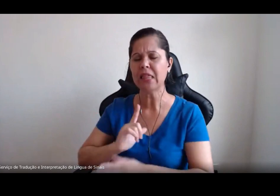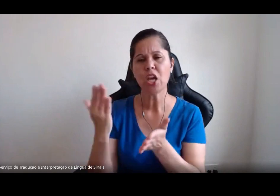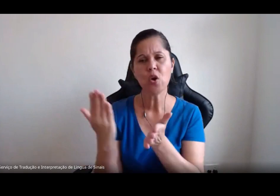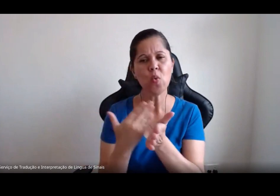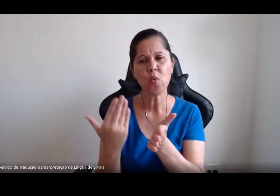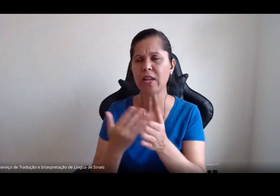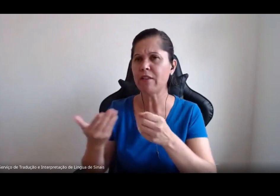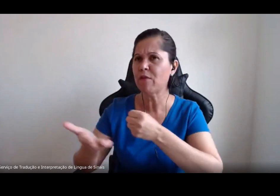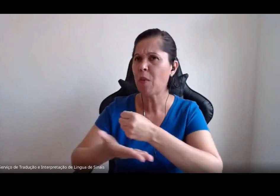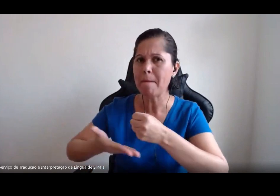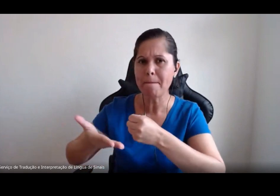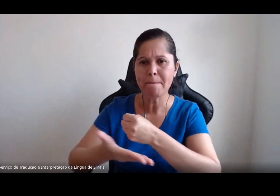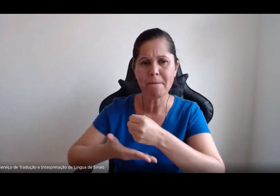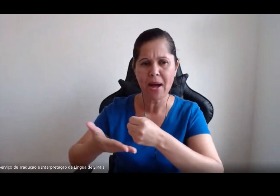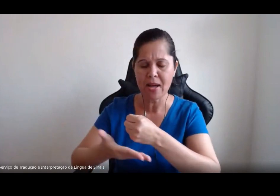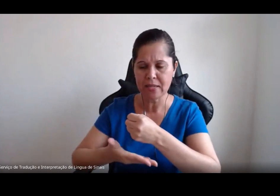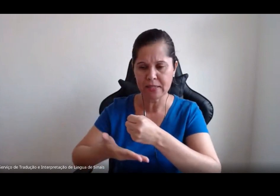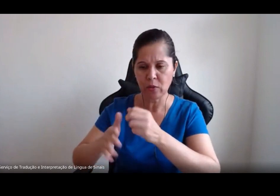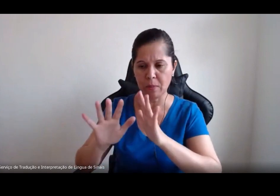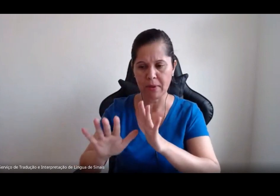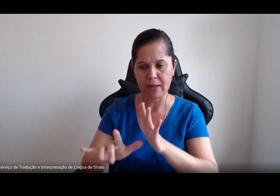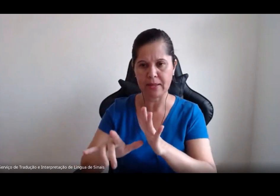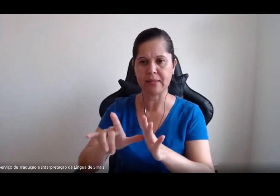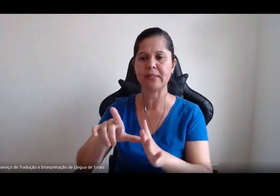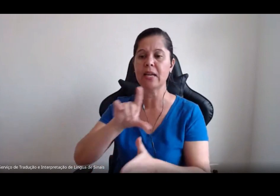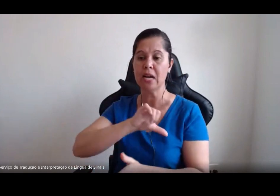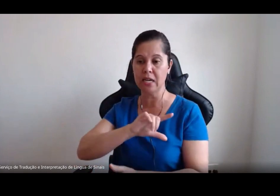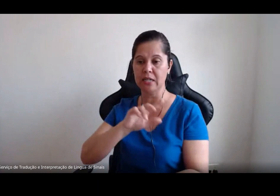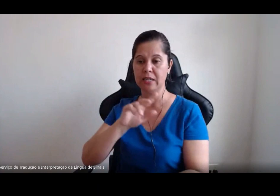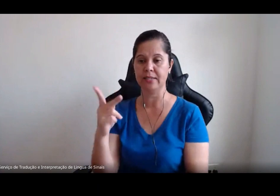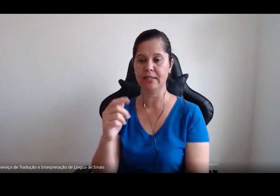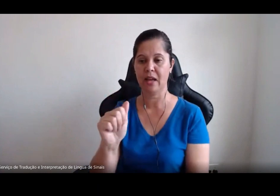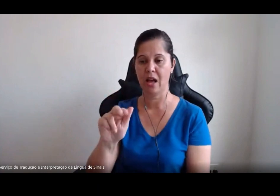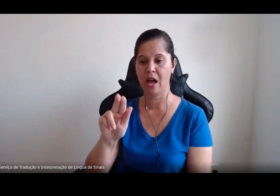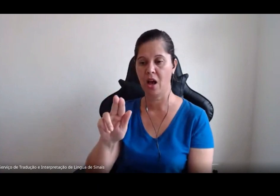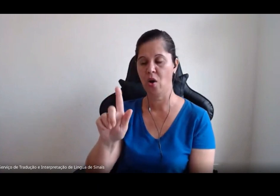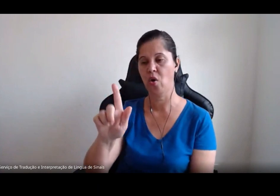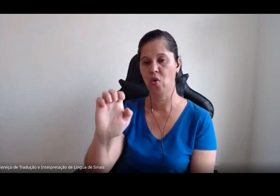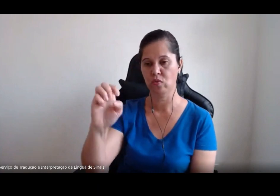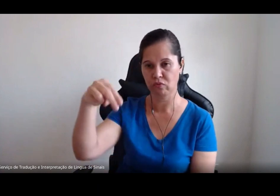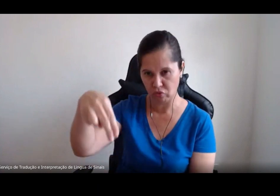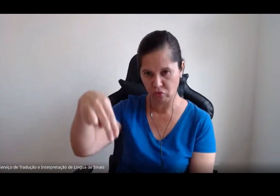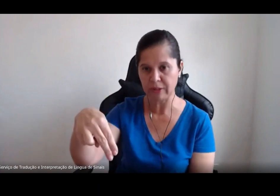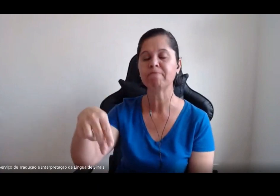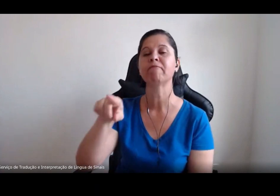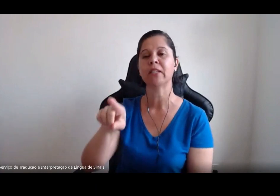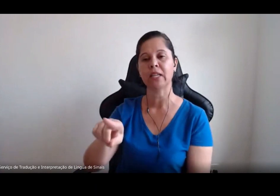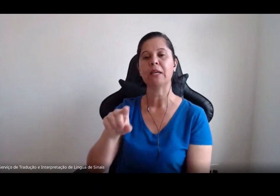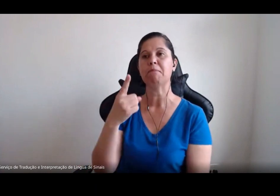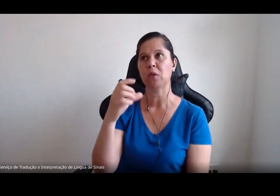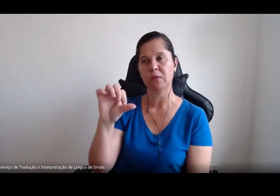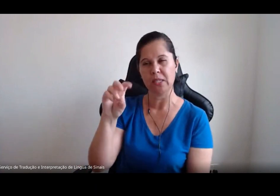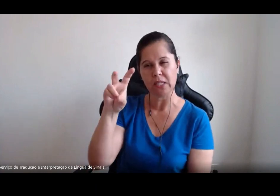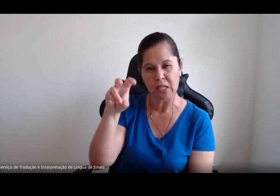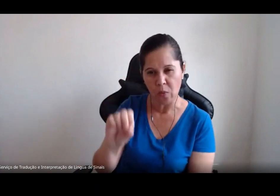tem um livrinho básico das políticas linguísticas. Ah, toda essa produção aí de Aina Haugen, dos anos 50, e outros que